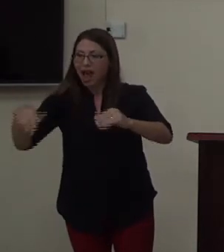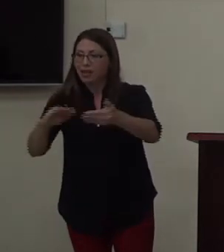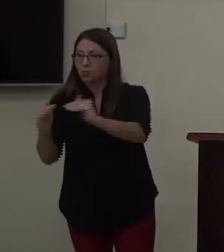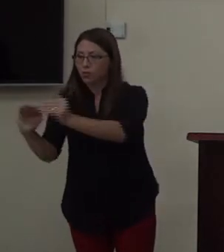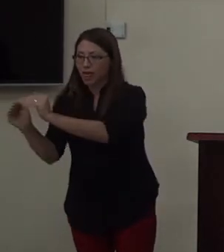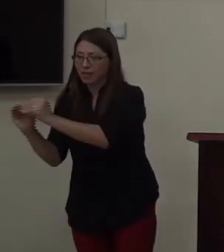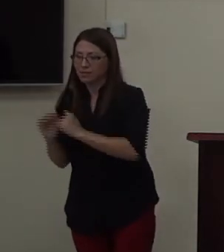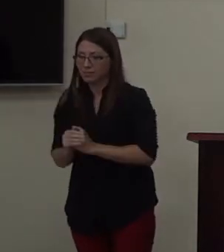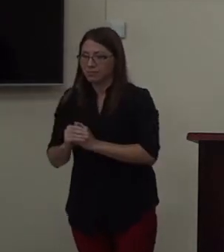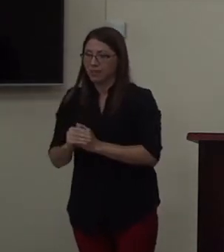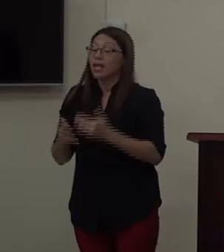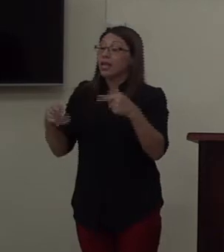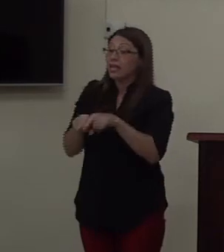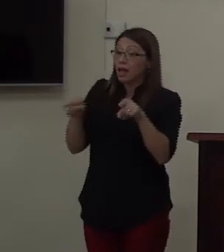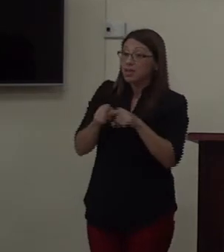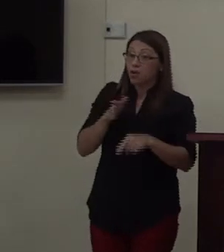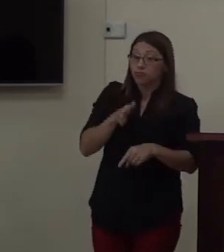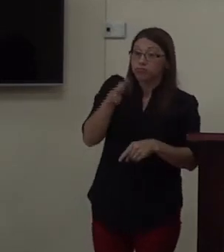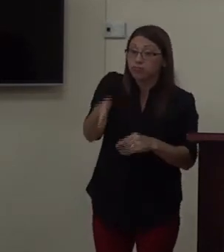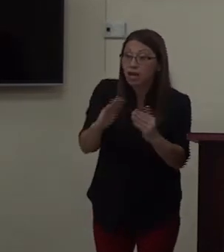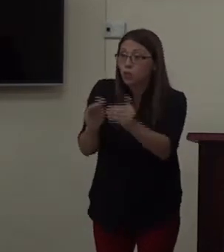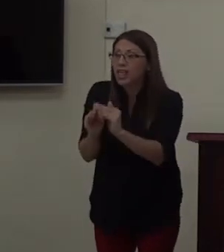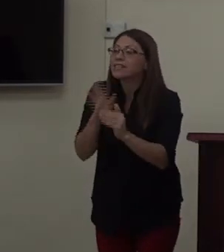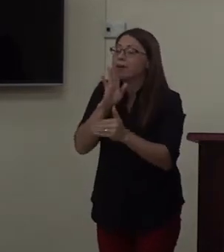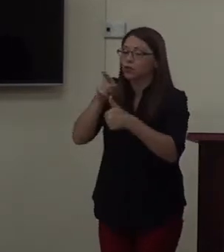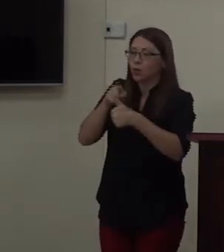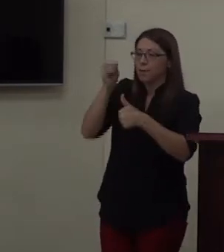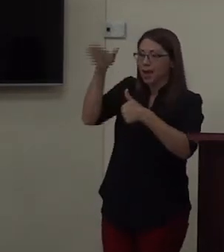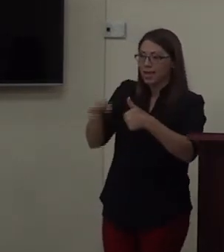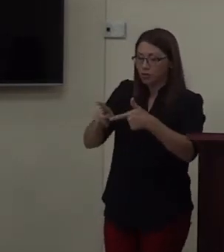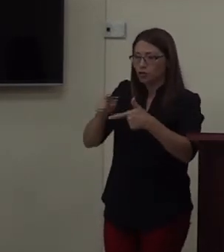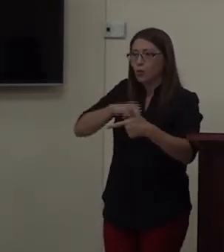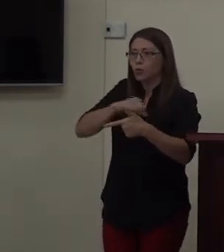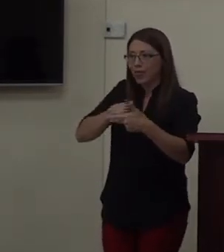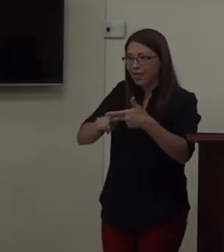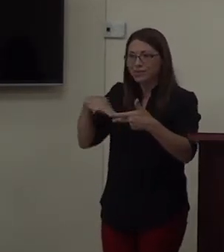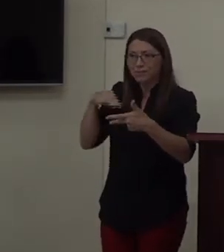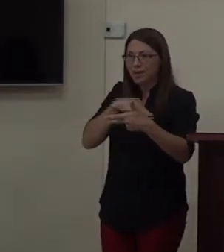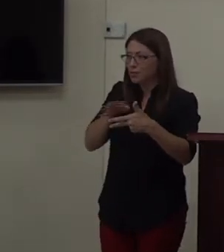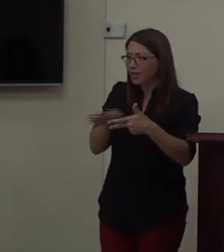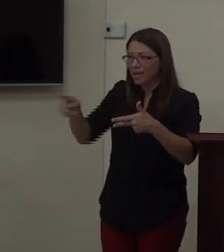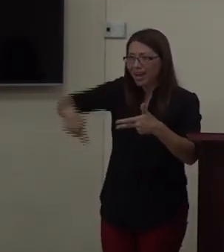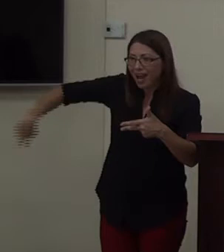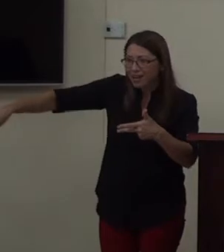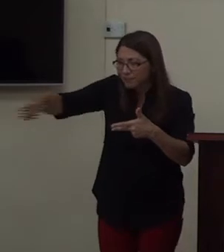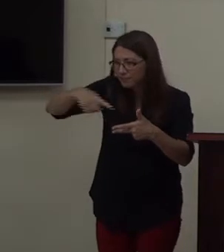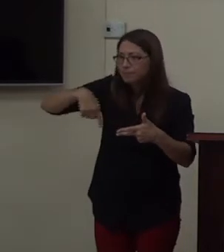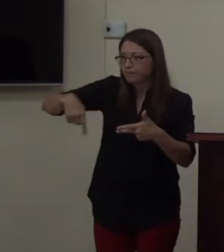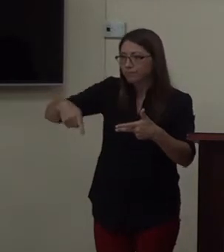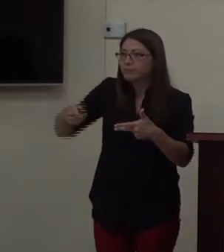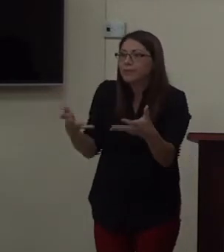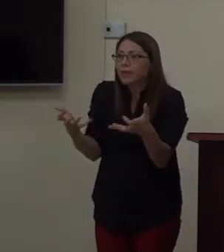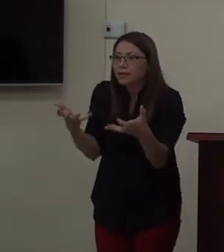comunidades. Y yéndonos a las comunidades, mencionábamos a los maestros, las autoridades, los miembros en general, que van a